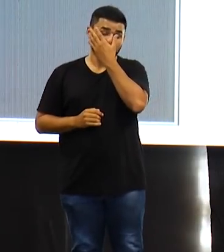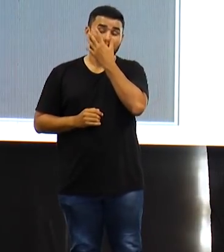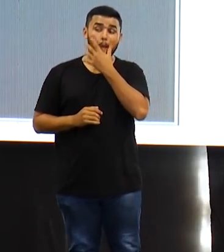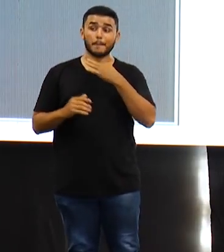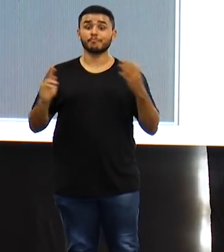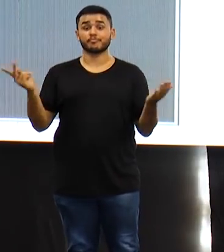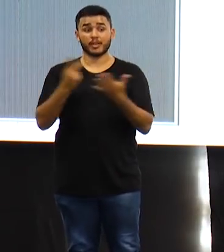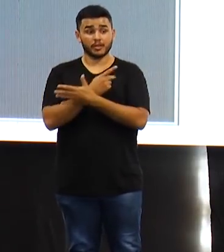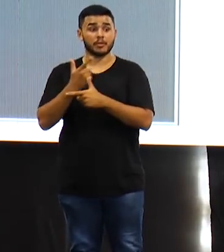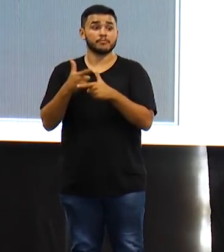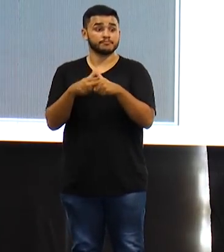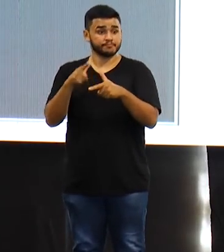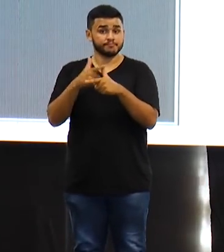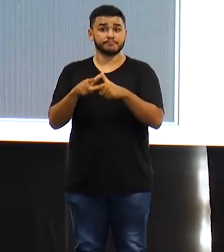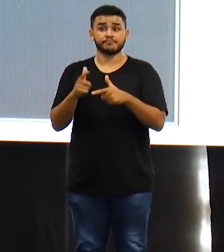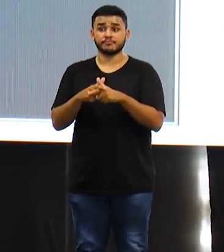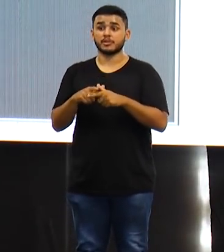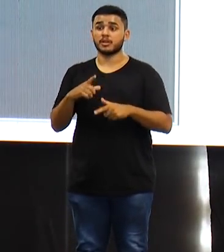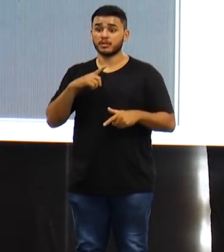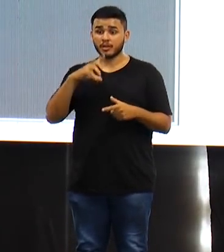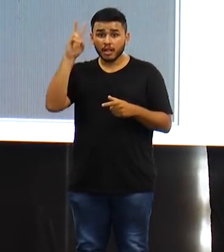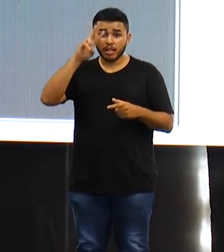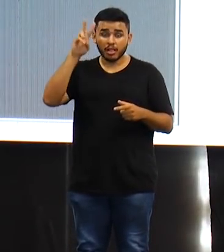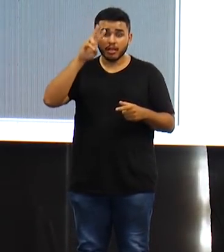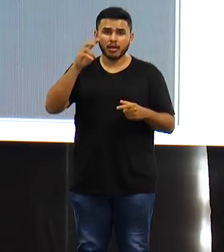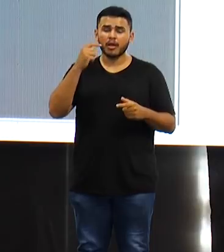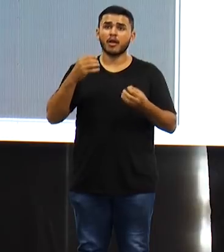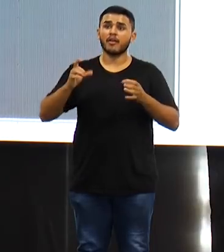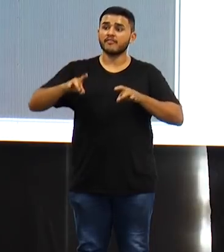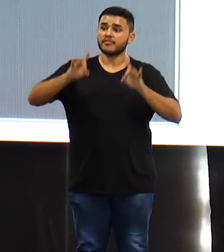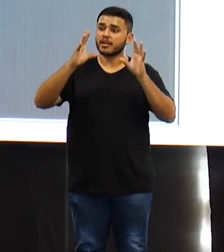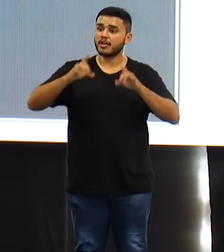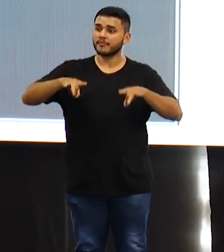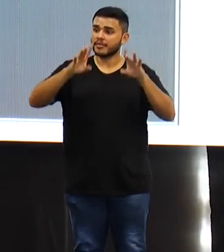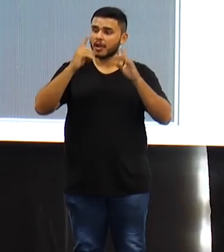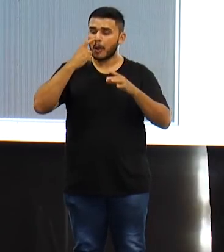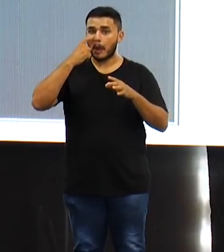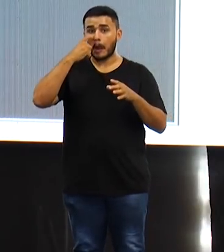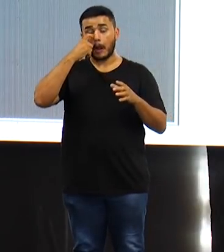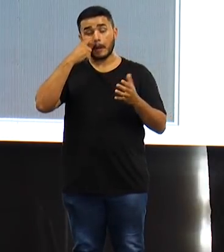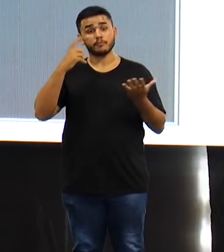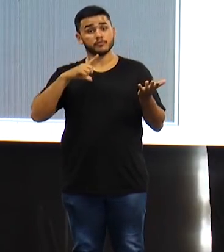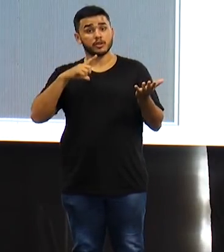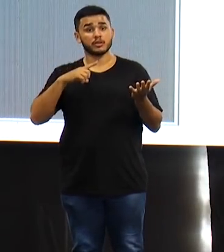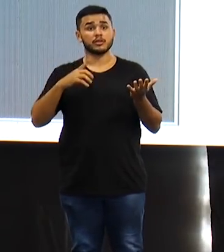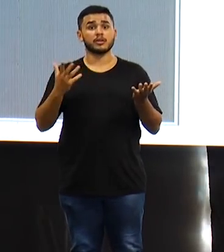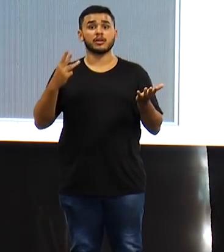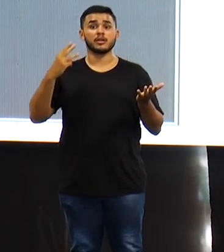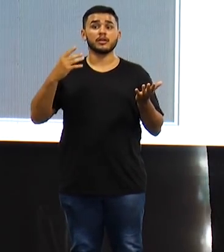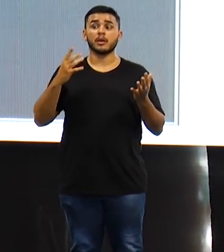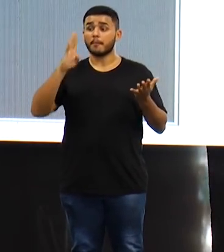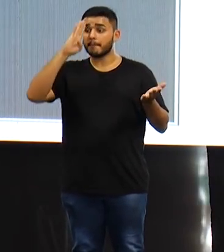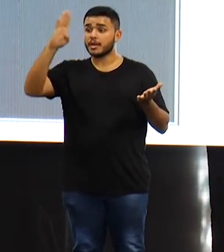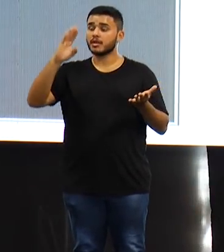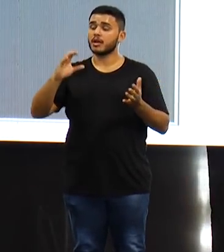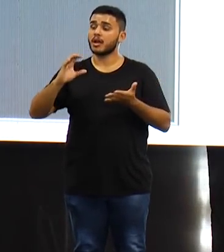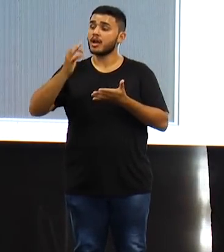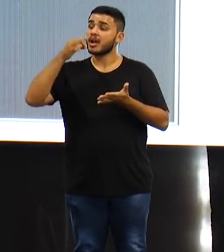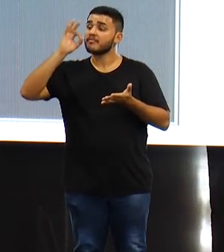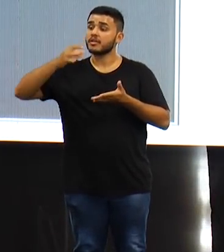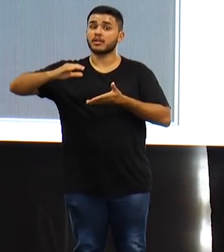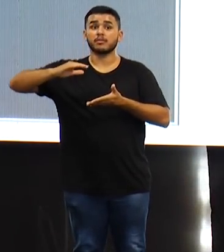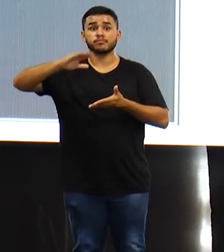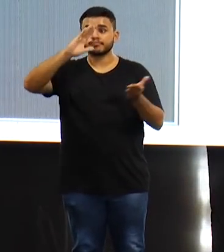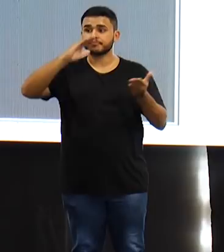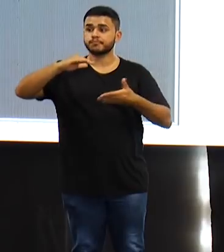República Café com leite. Mas o principal comprador de café do Brasil está em crise. Quem é o principal comprador de café do